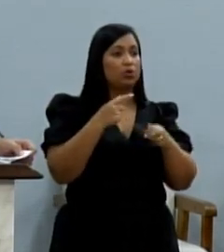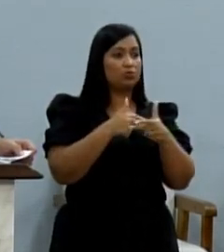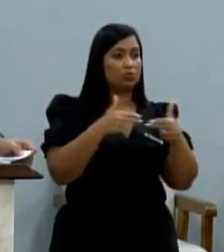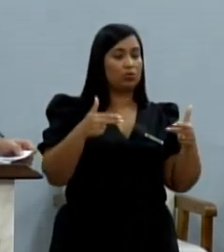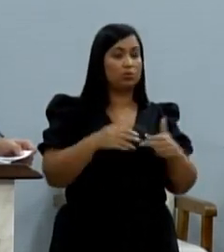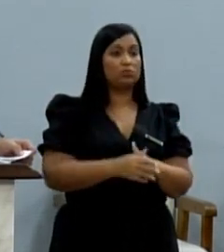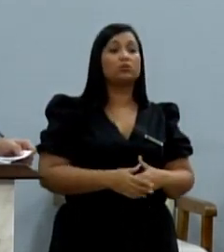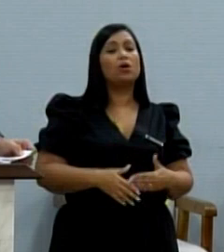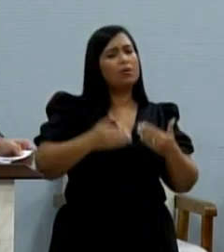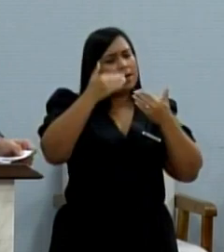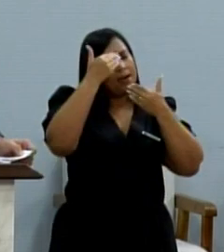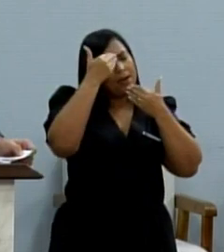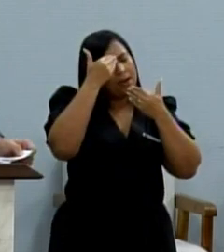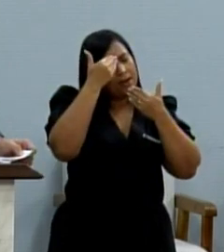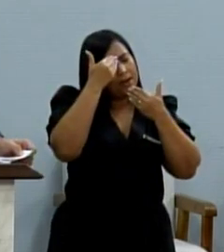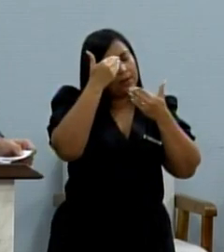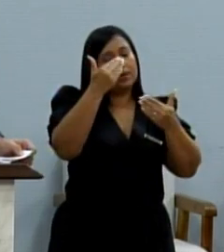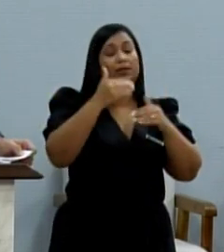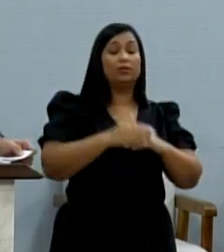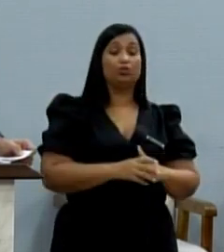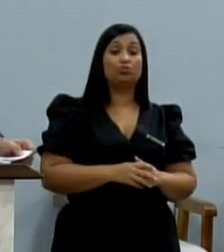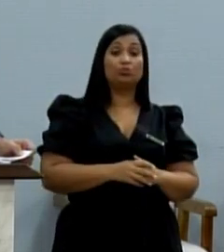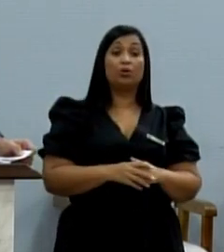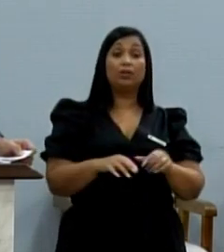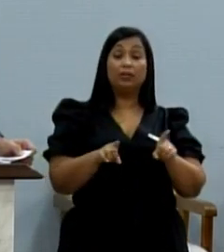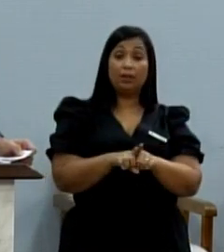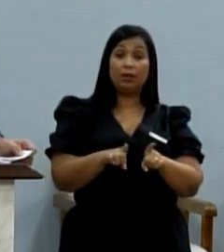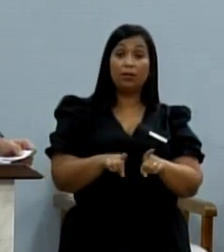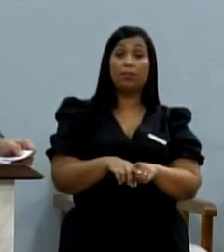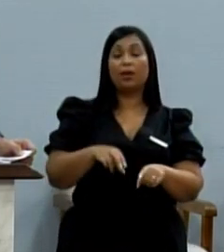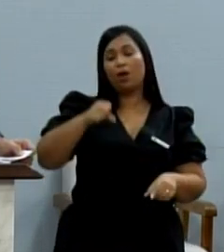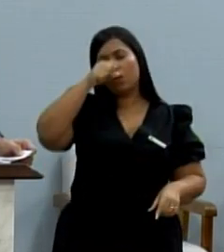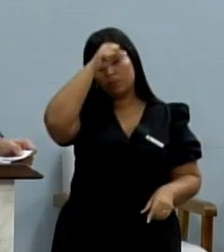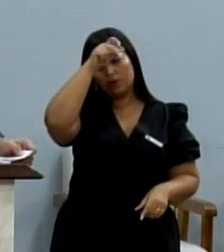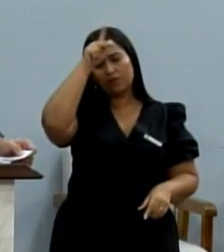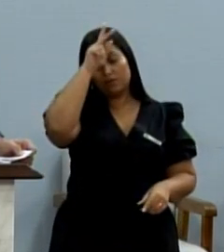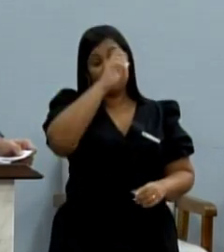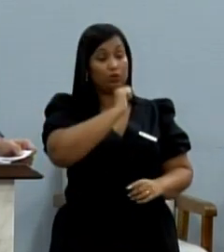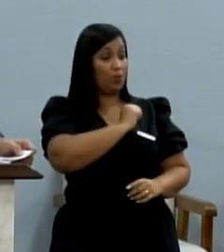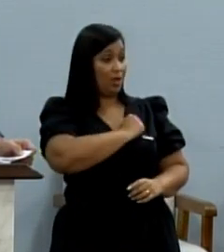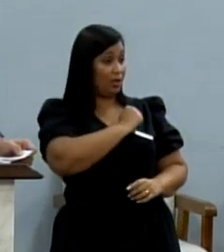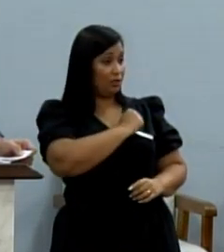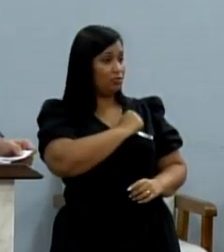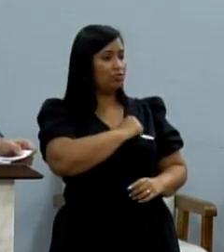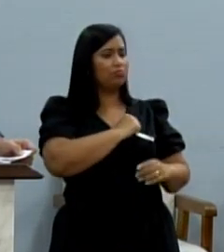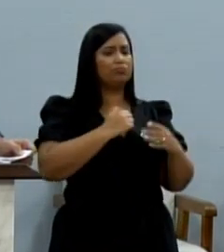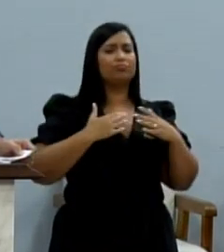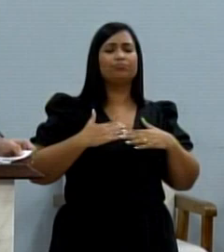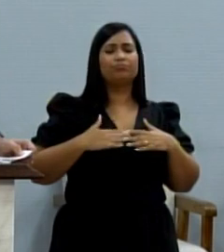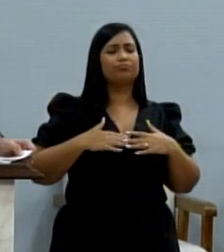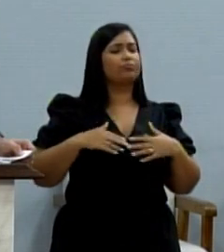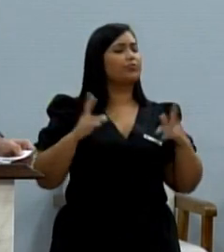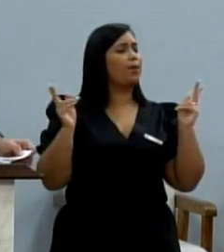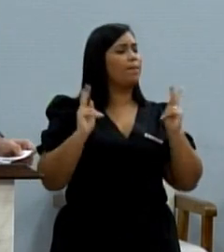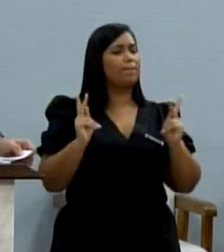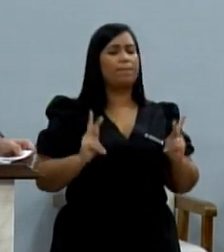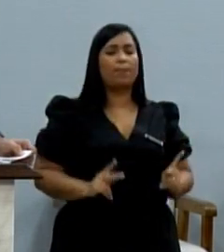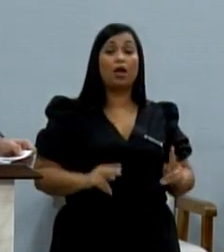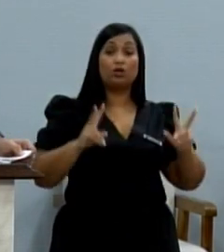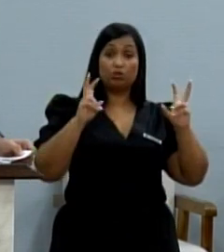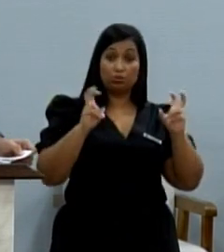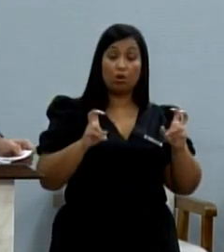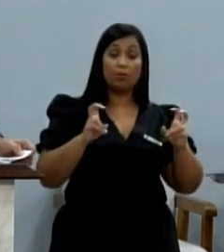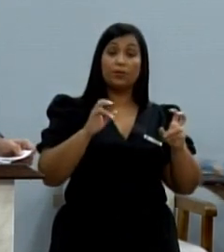agradeço aí o Marcondes Quero agradecer também ao prefeito Edinho Araújo que eu também sou tranquilo nessa questão na hora da gente